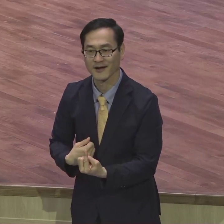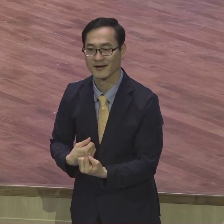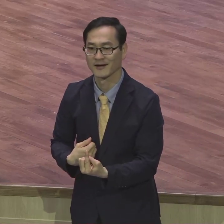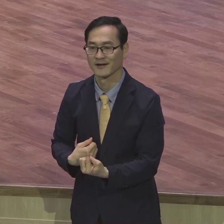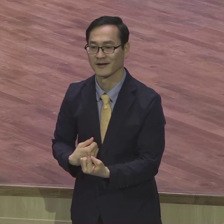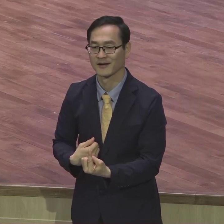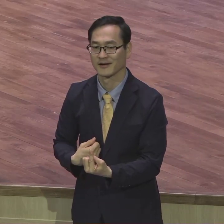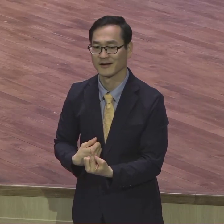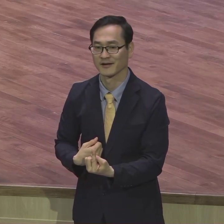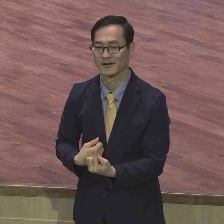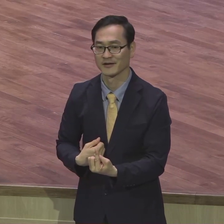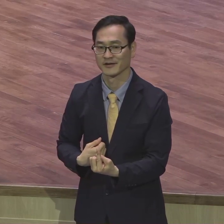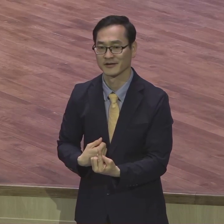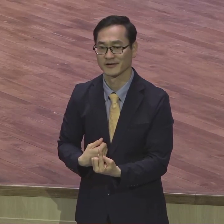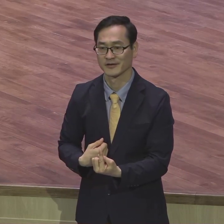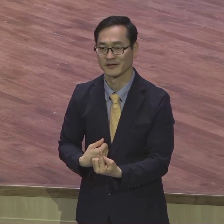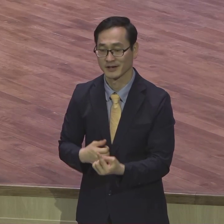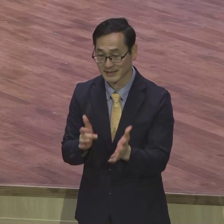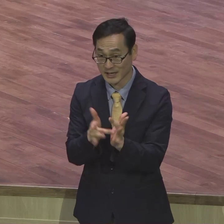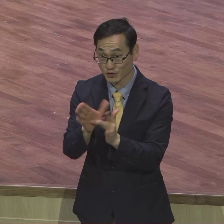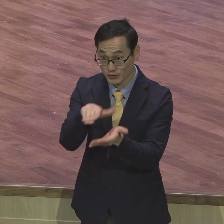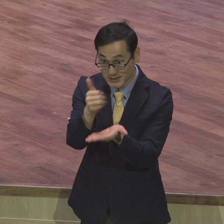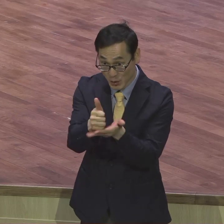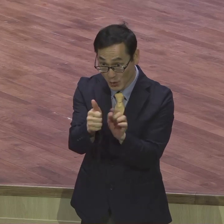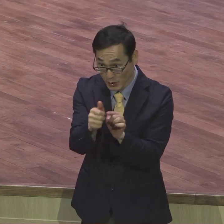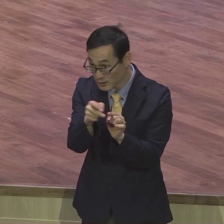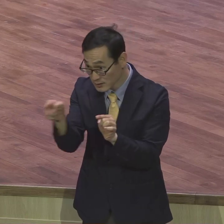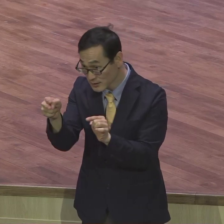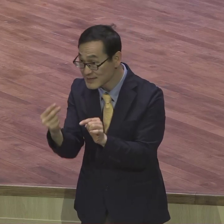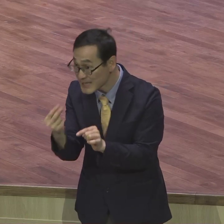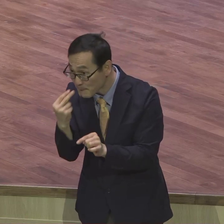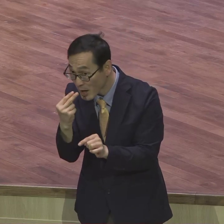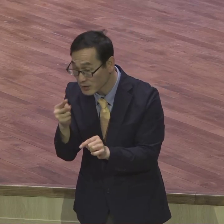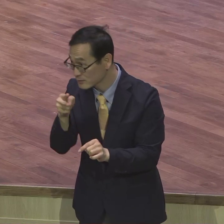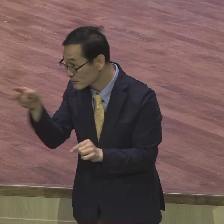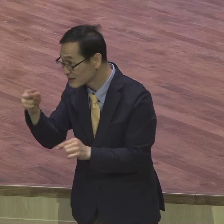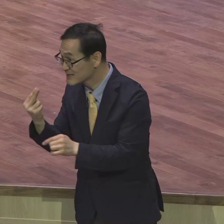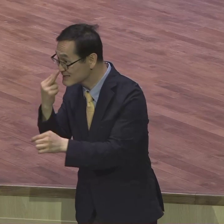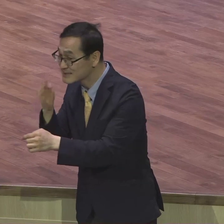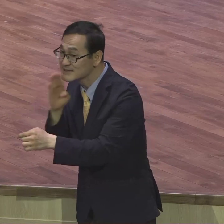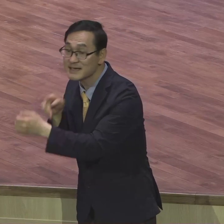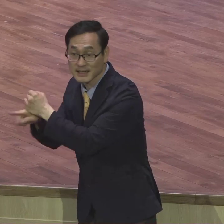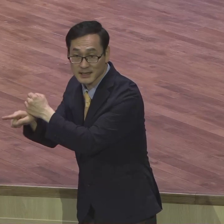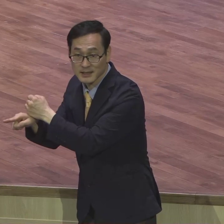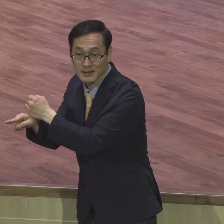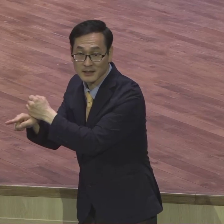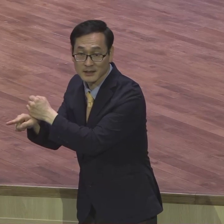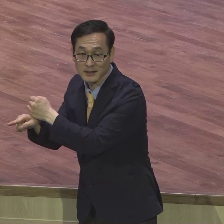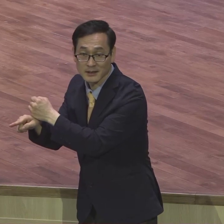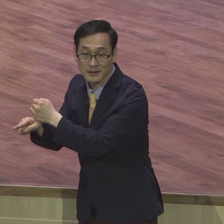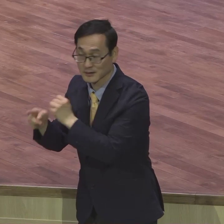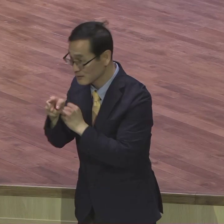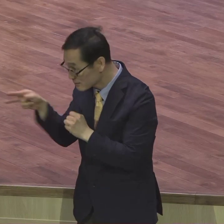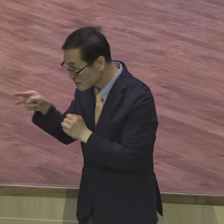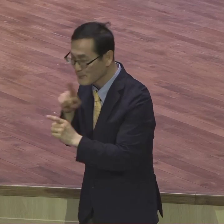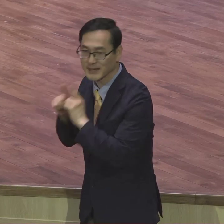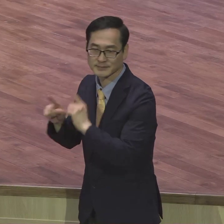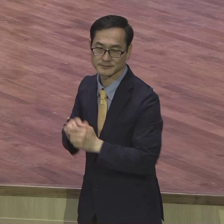그리스도가 이 진리란 말이에요. 생명이란 말이에요. 그래서 말씀을 따르는 거 예수를 따르는 거예요.